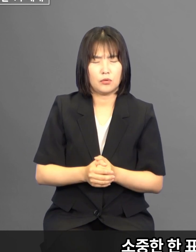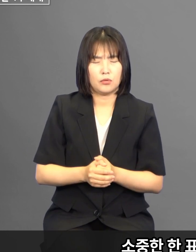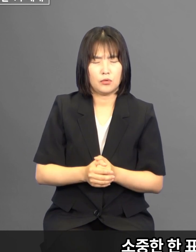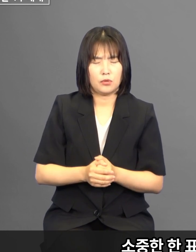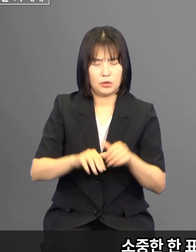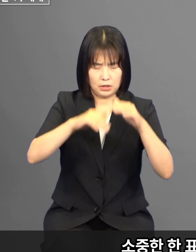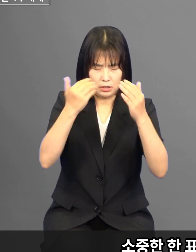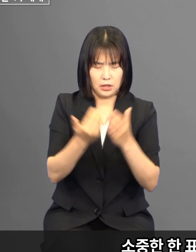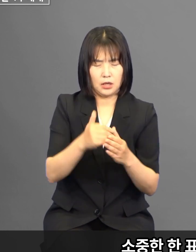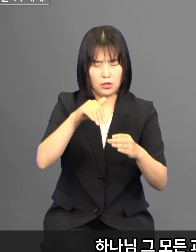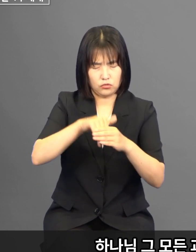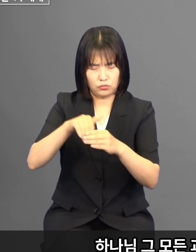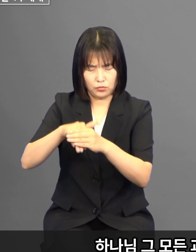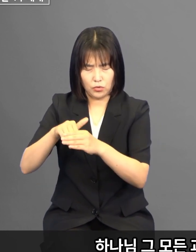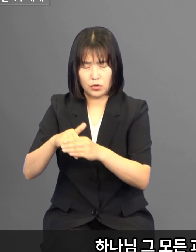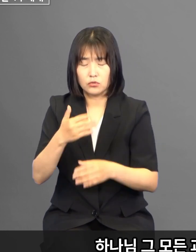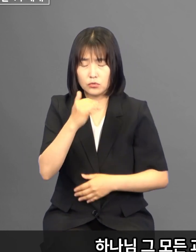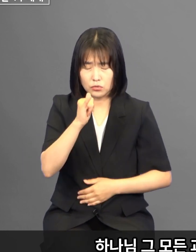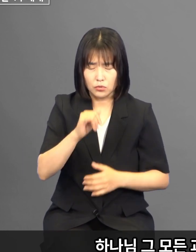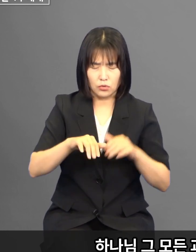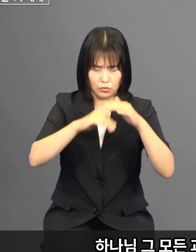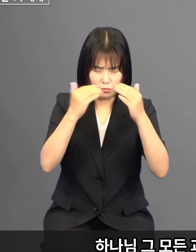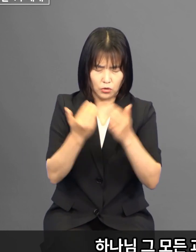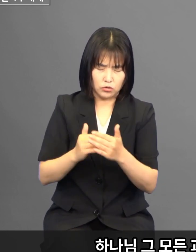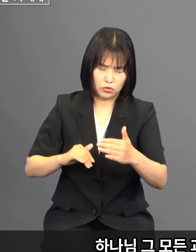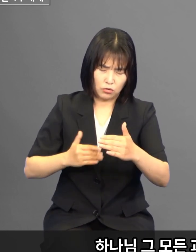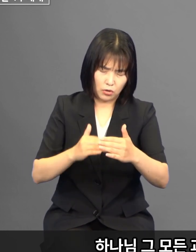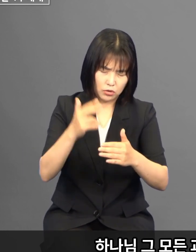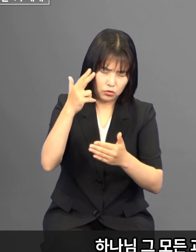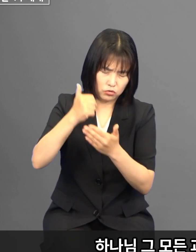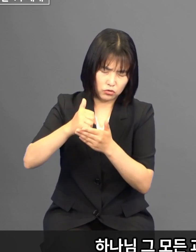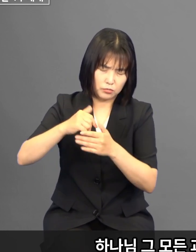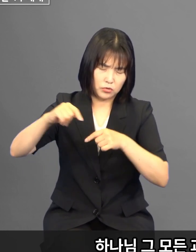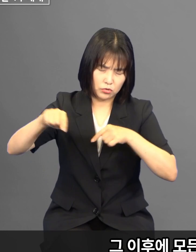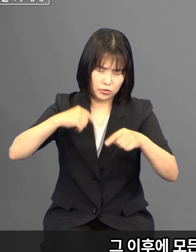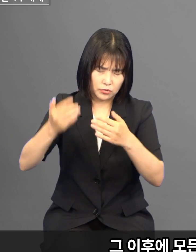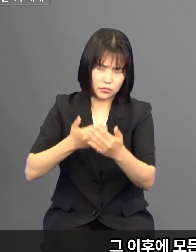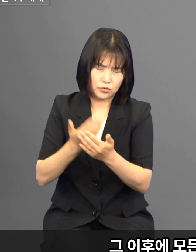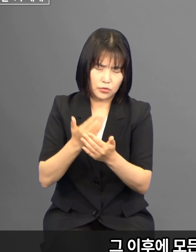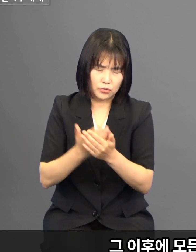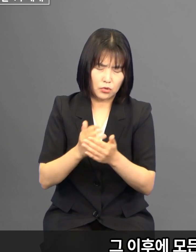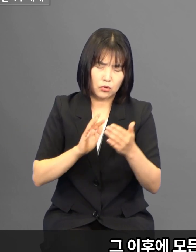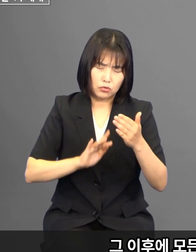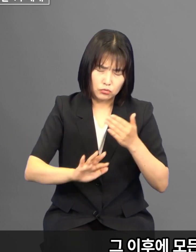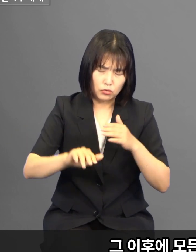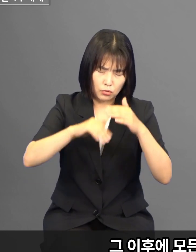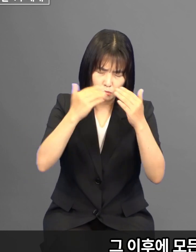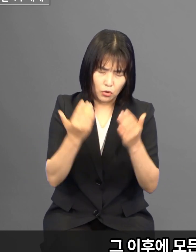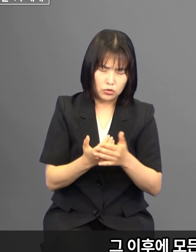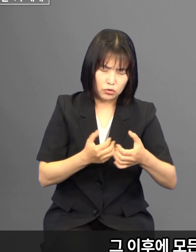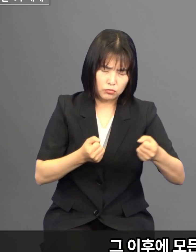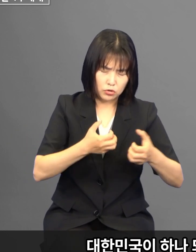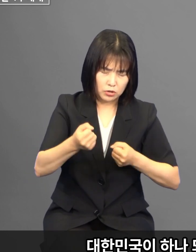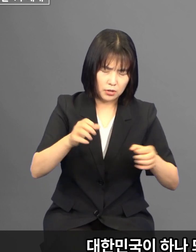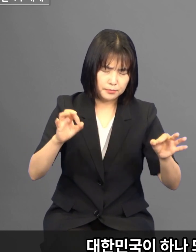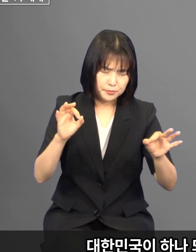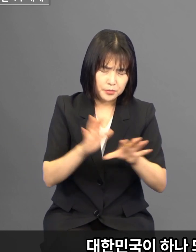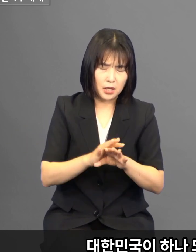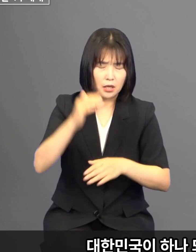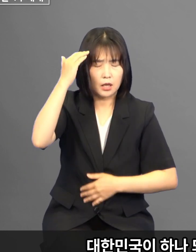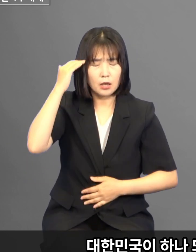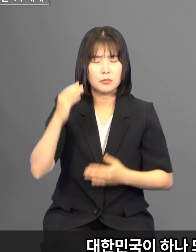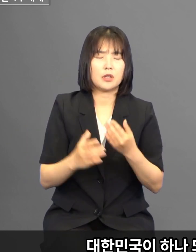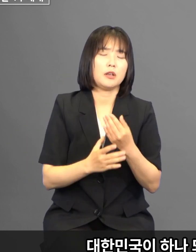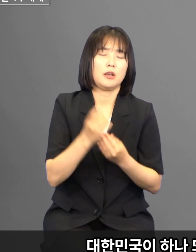표를 다 행사할 수 있도록 하나님 그 모든 가정을 주관하여 주시옵소서. 그 이후에 모든 분열과 갈등이 사라지고 대한민국이